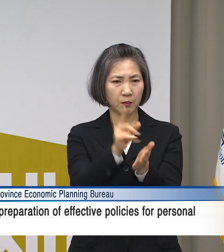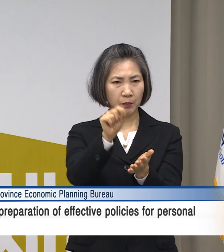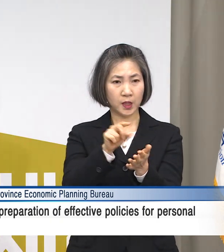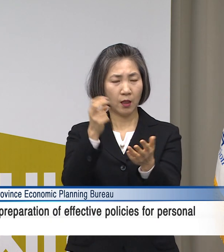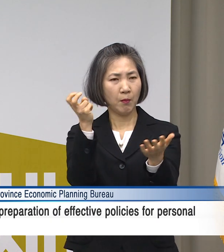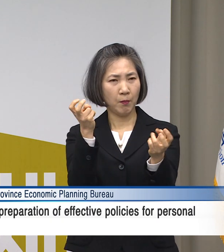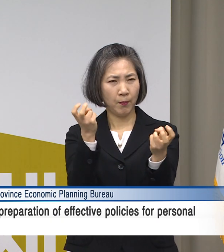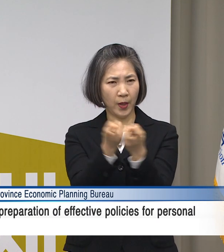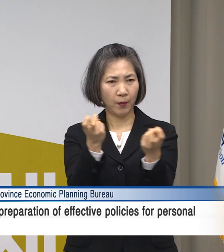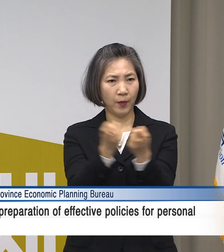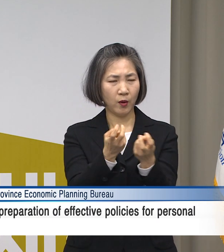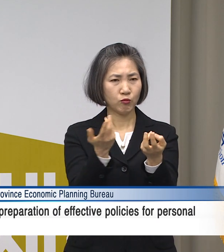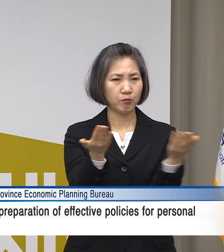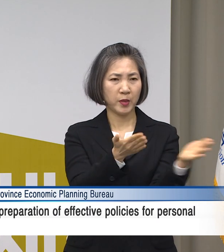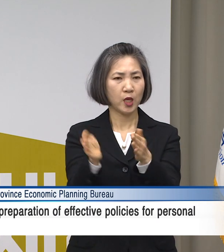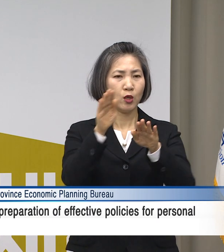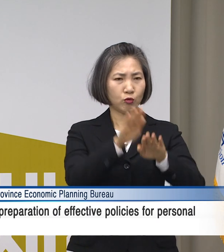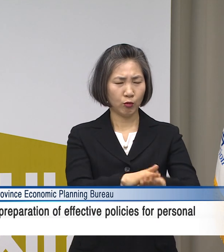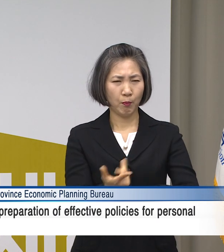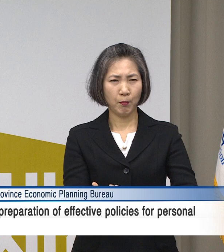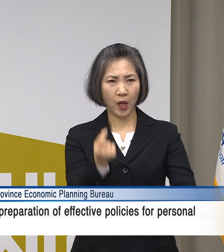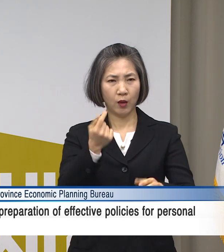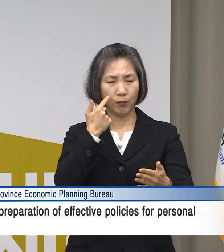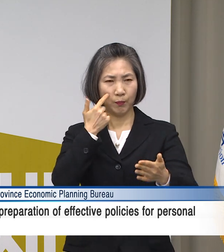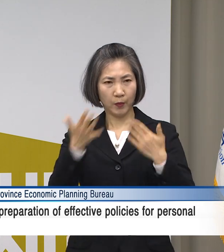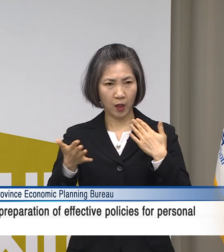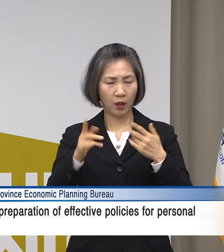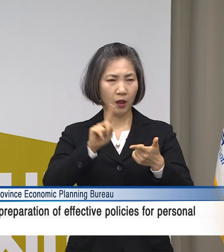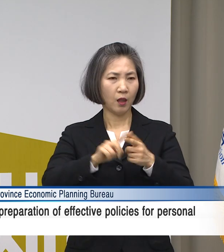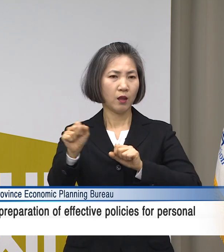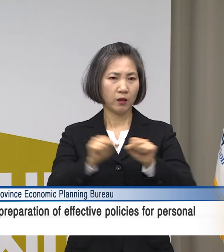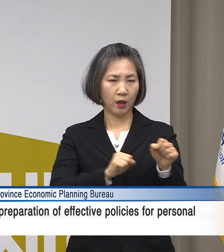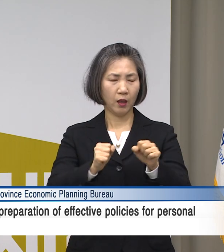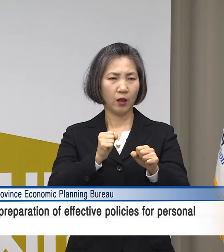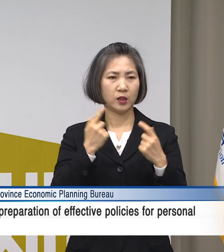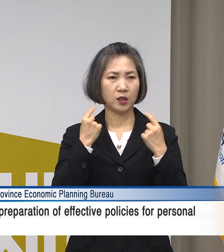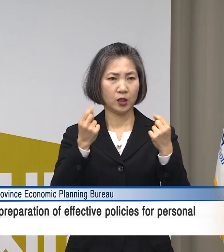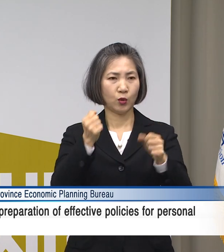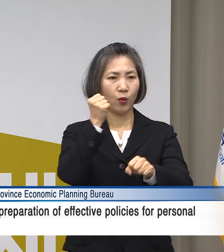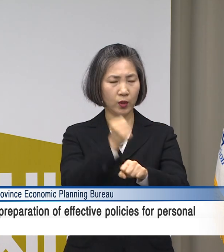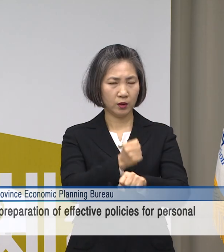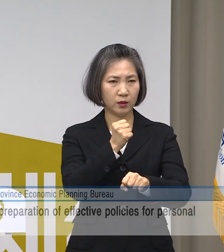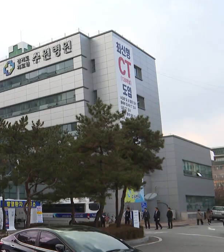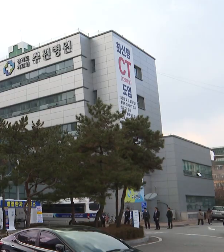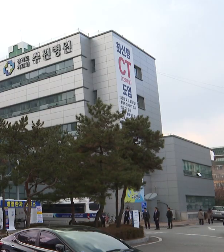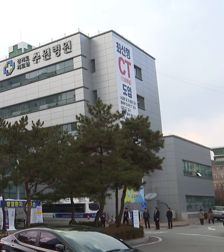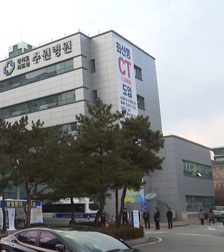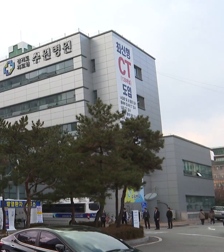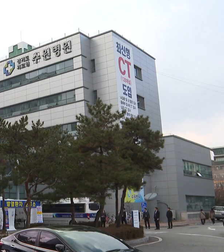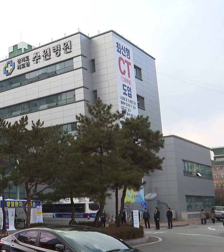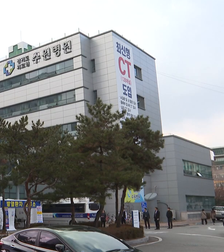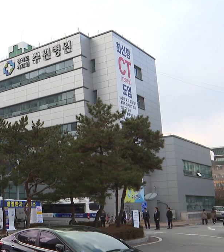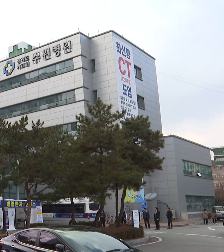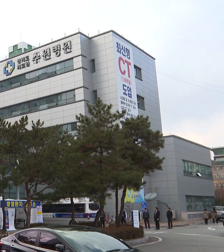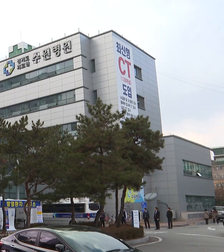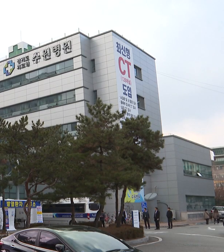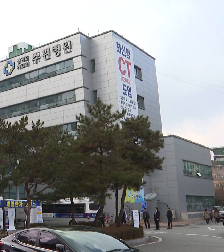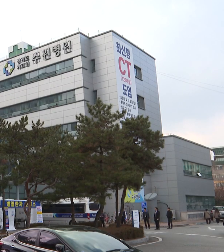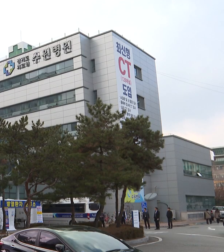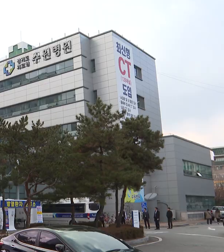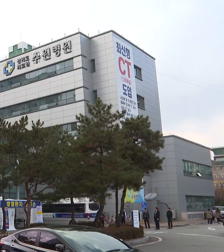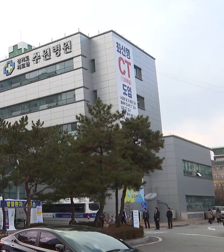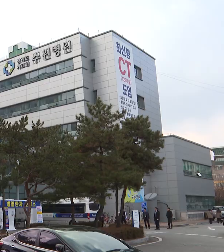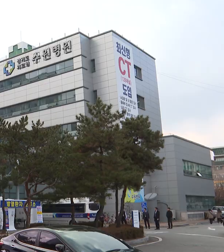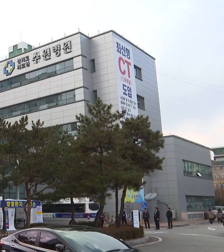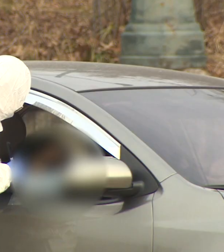준비하여 선제적이고 신속하고 정확한 대응을 지속 추진하도록 하겠습니다. Gyeonggi Province also plans to